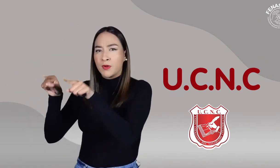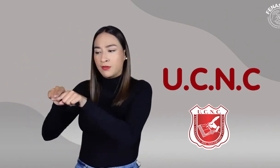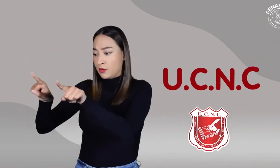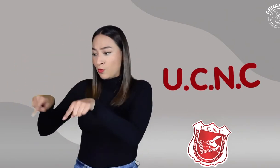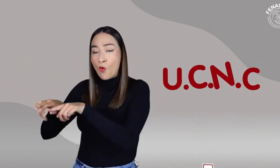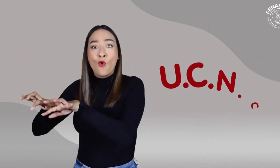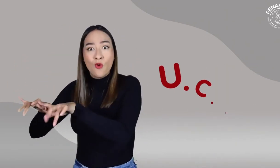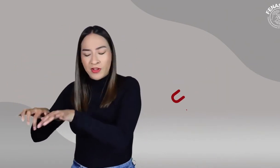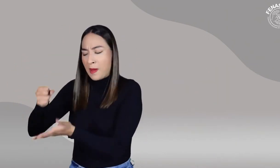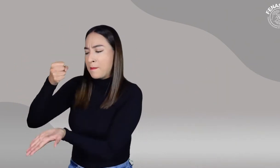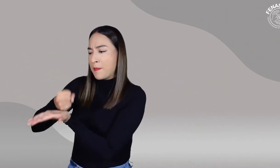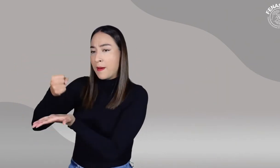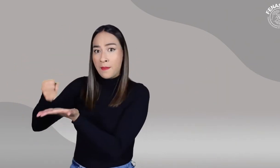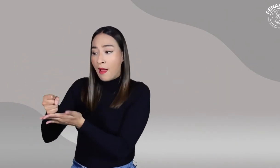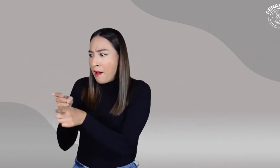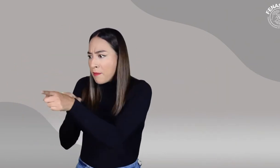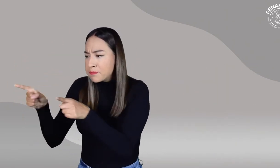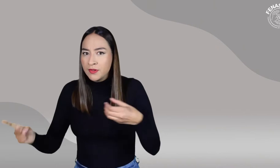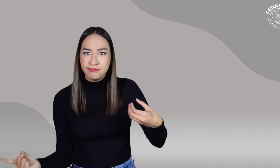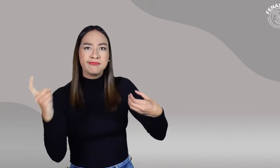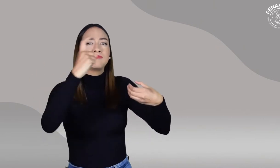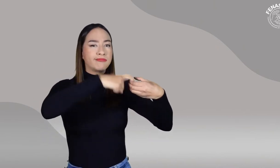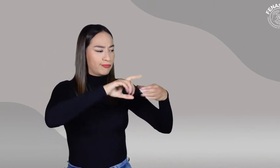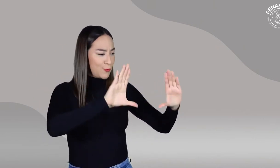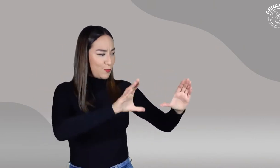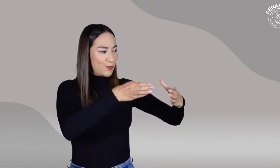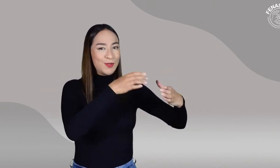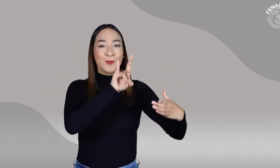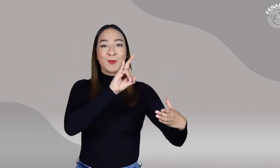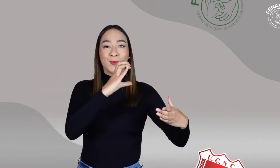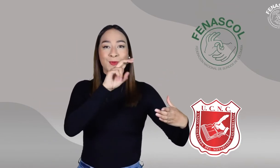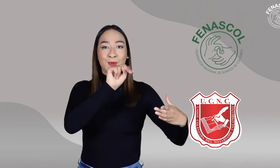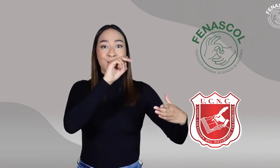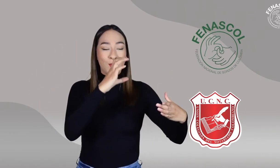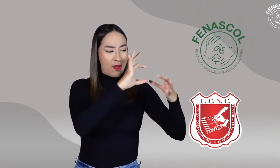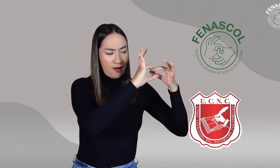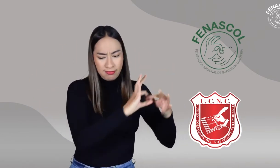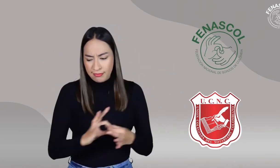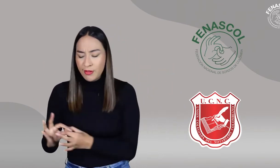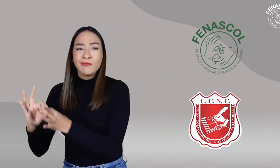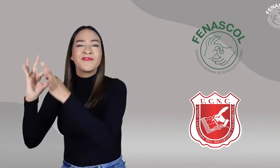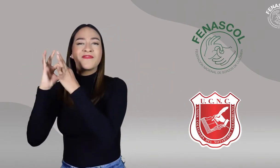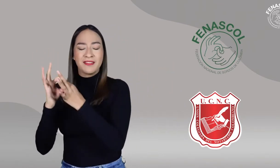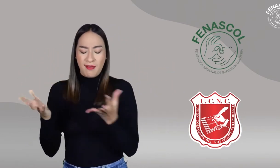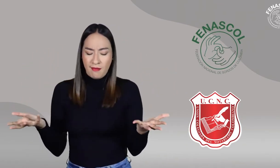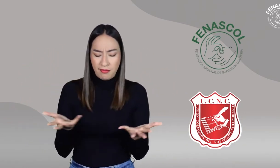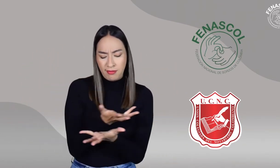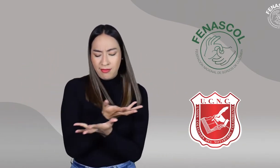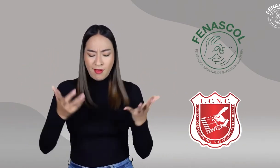diferentes notarías de Colombia, ha creado una alianza estratégica con FENASCOL al adquirir